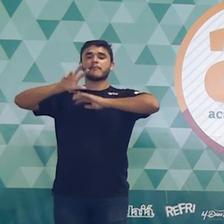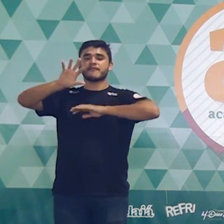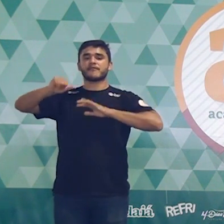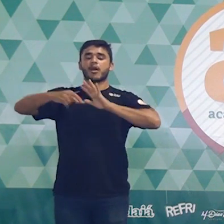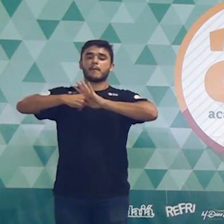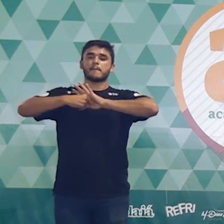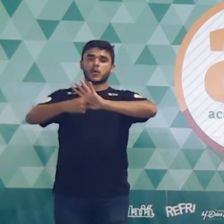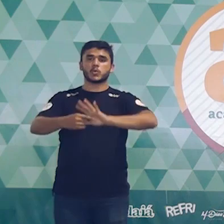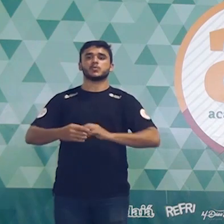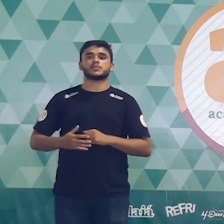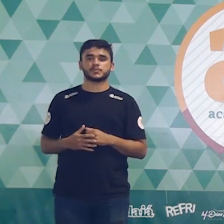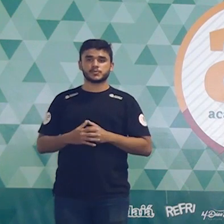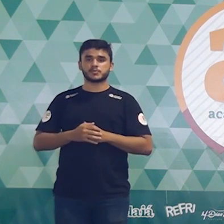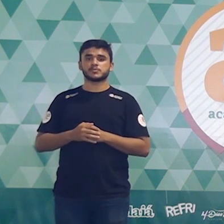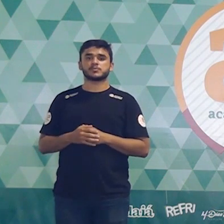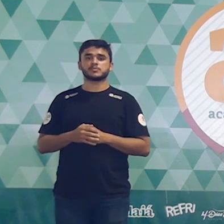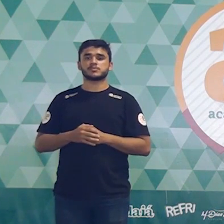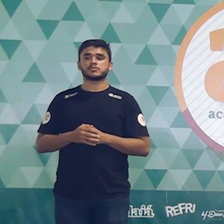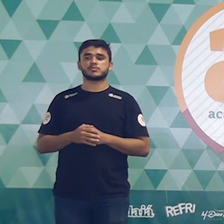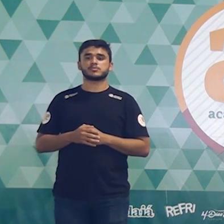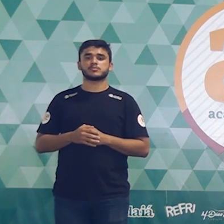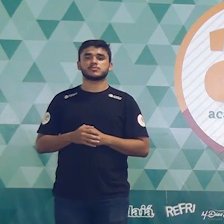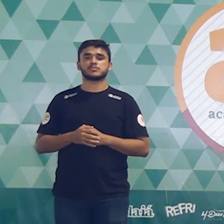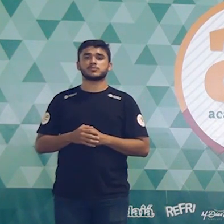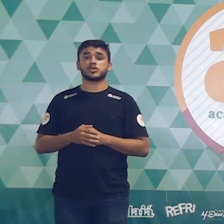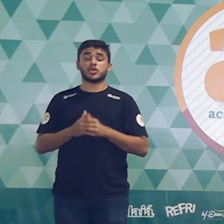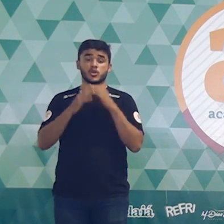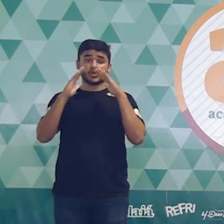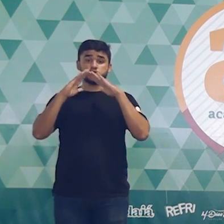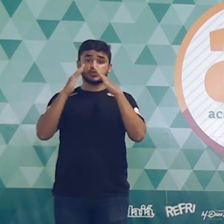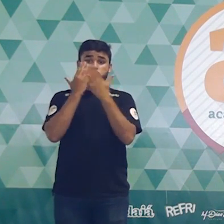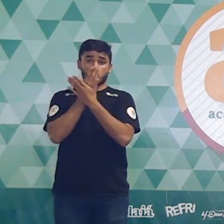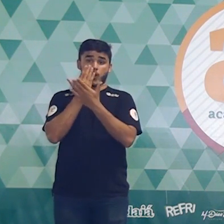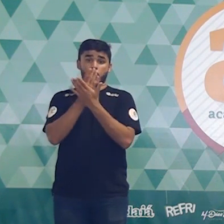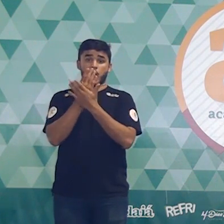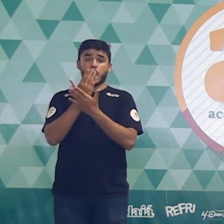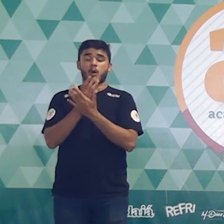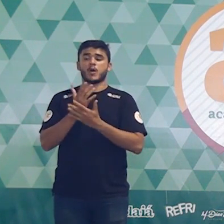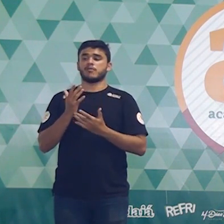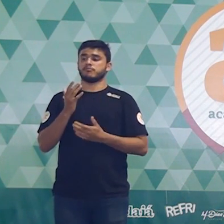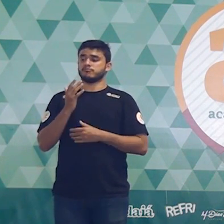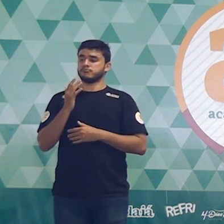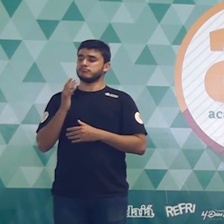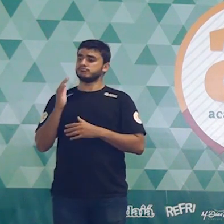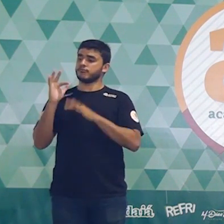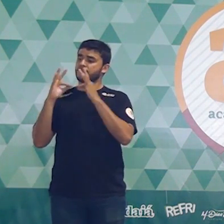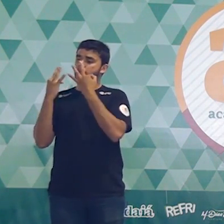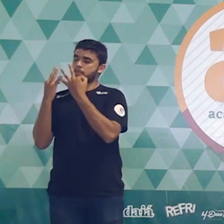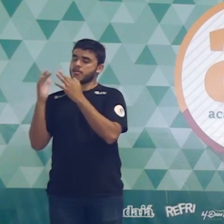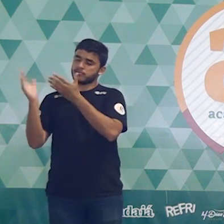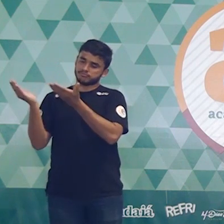Escolas agem por meio de palestras que envolvam pais e filhos.